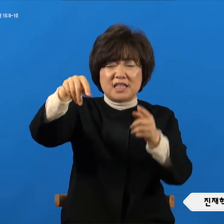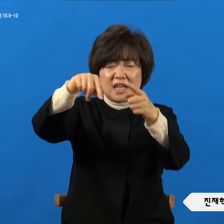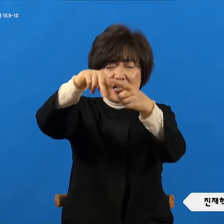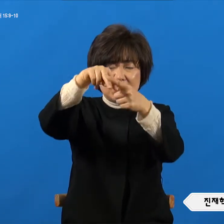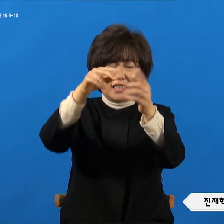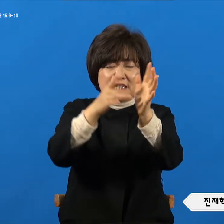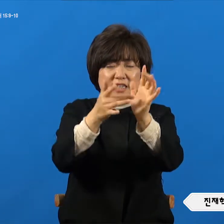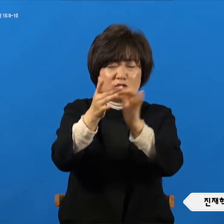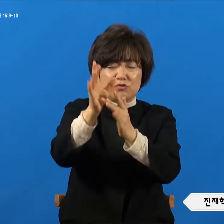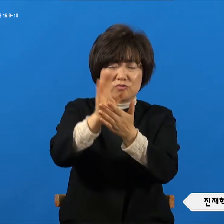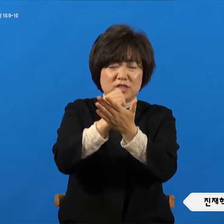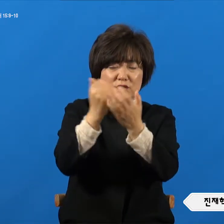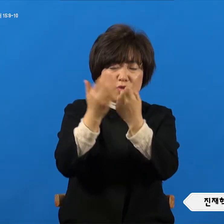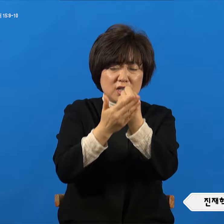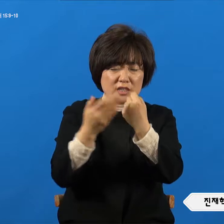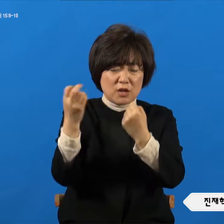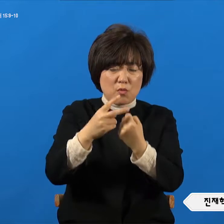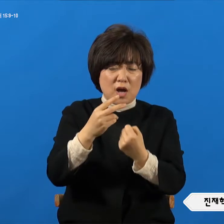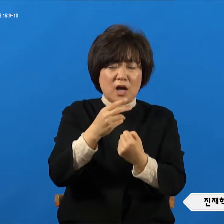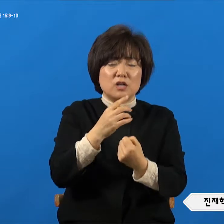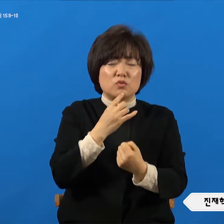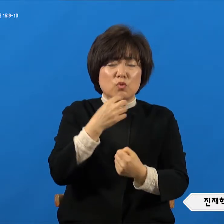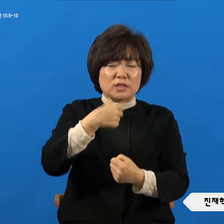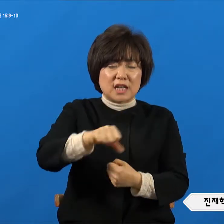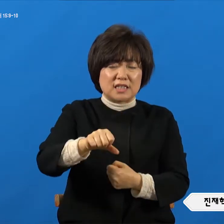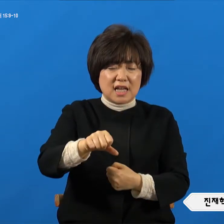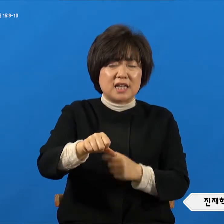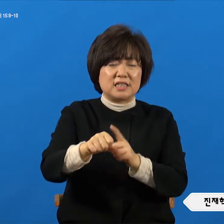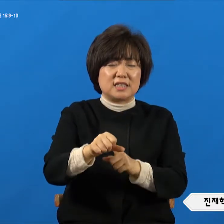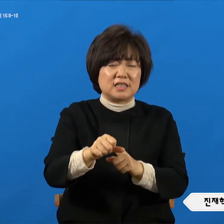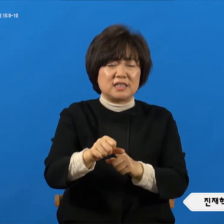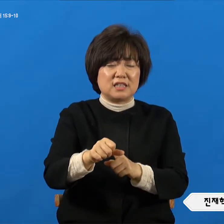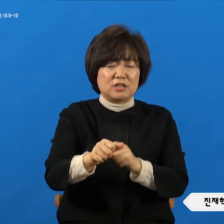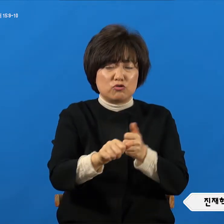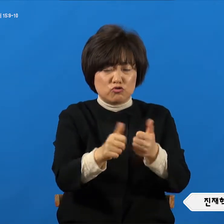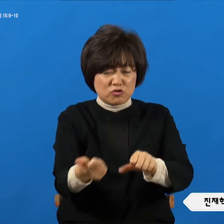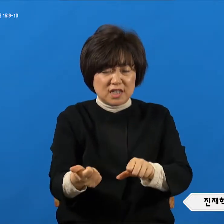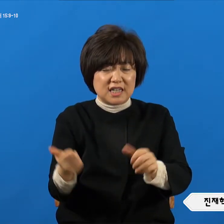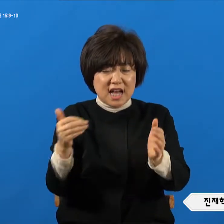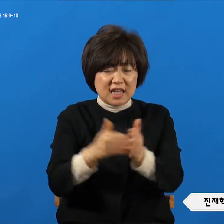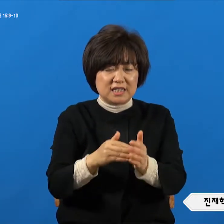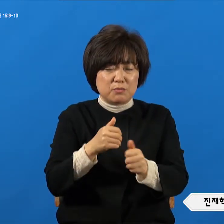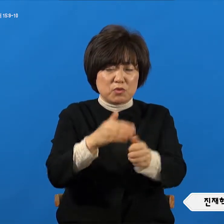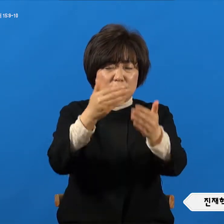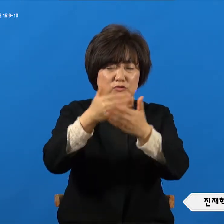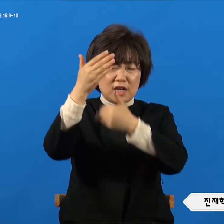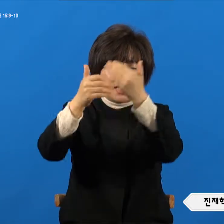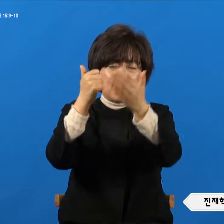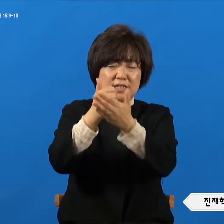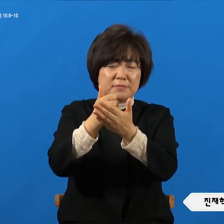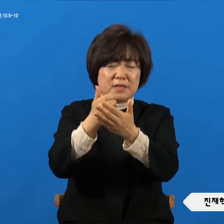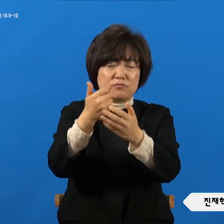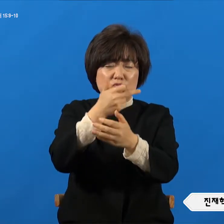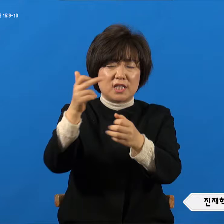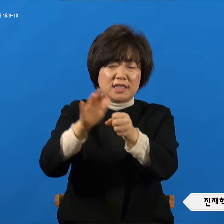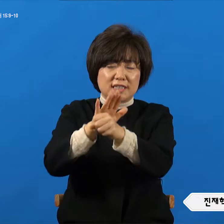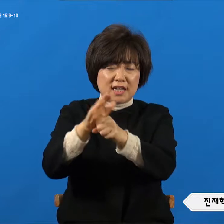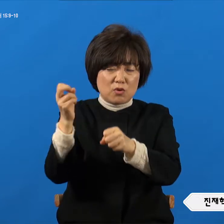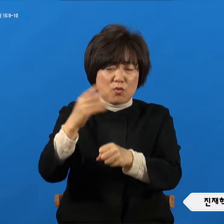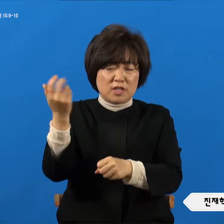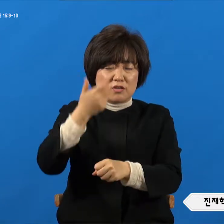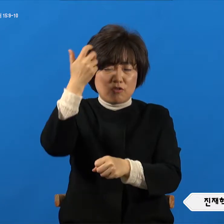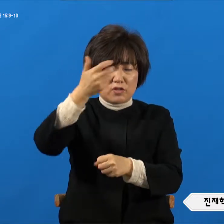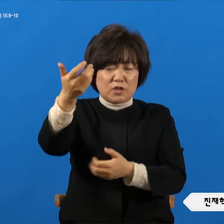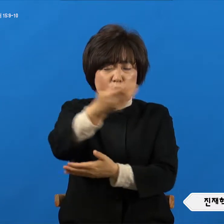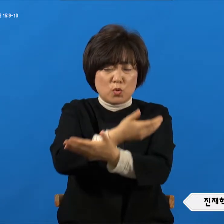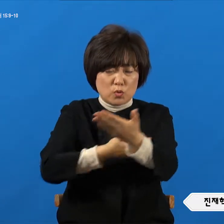예수 그리스도의 은혜와 독생자 아들을 죽기까지 내어주신 하나님 아버지의 무한하신 사랑과 성령의